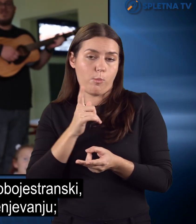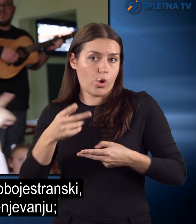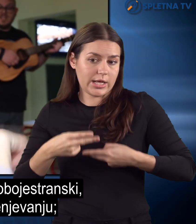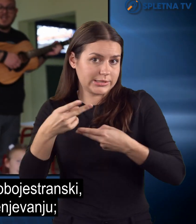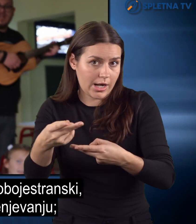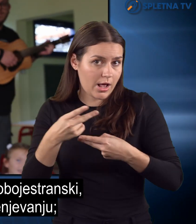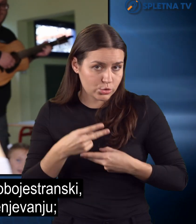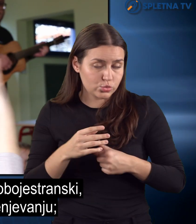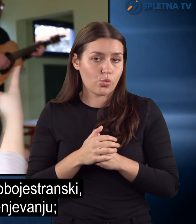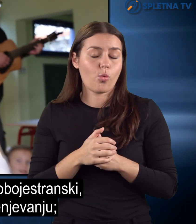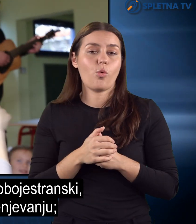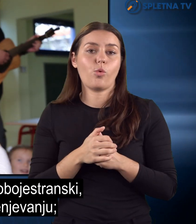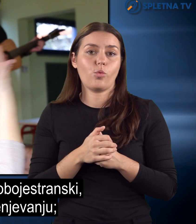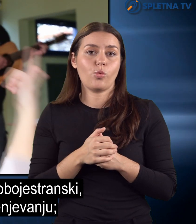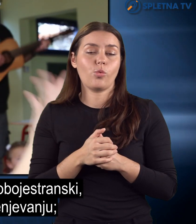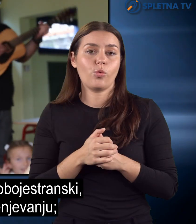ne.